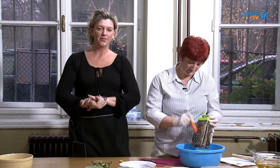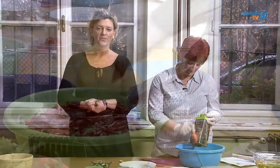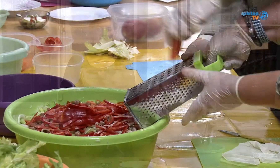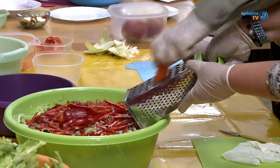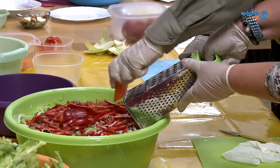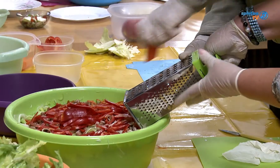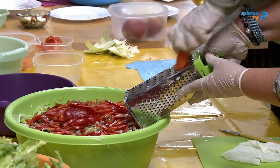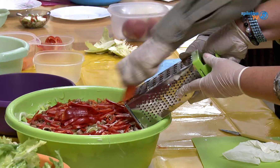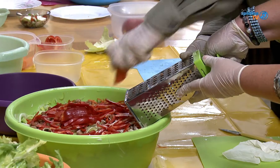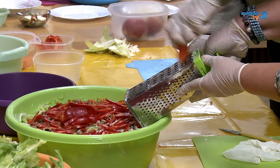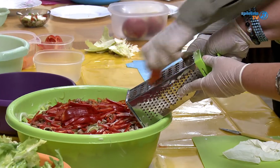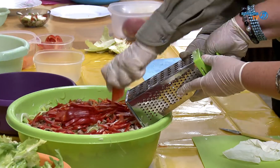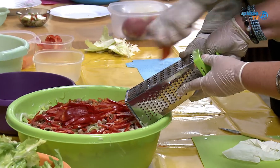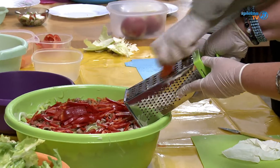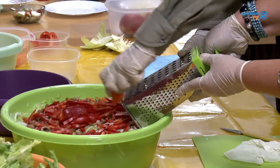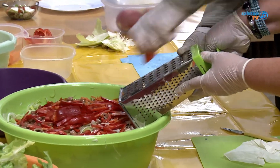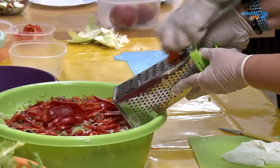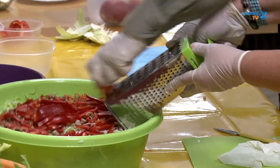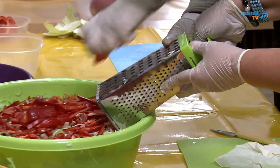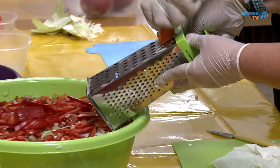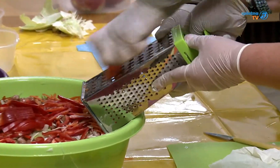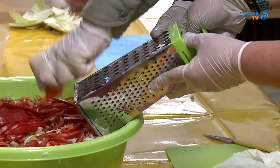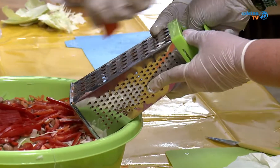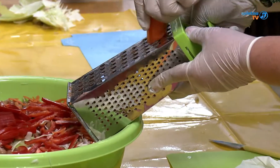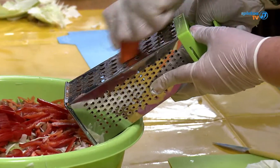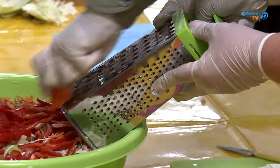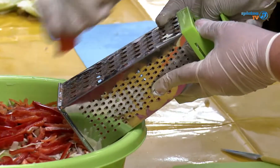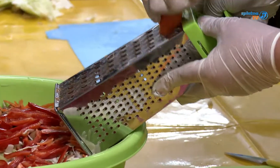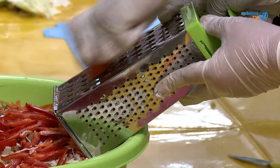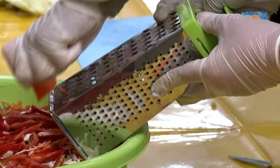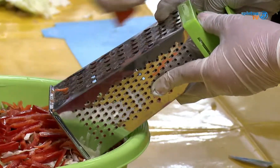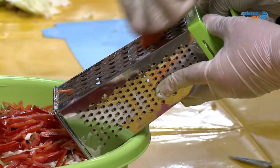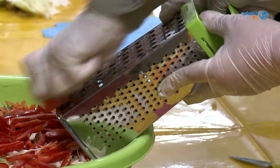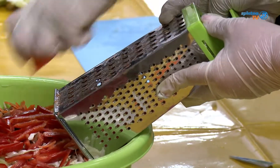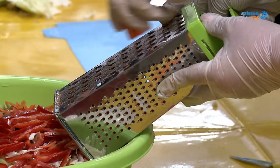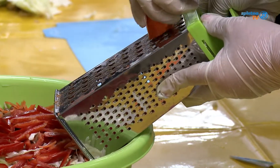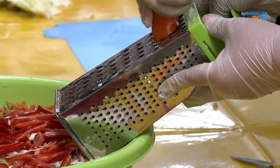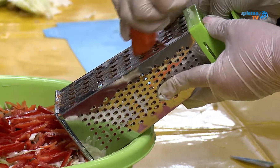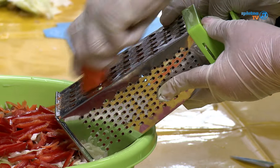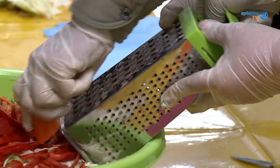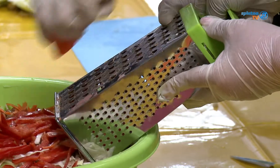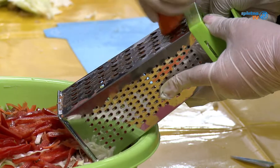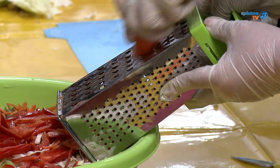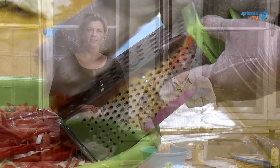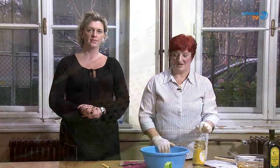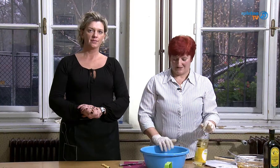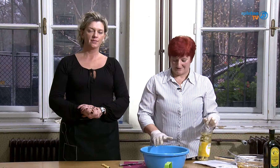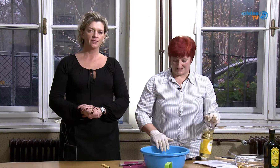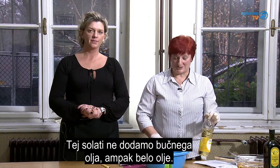Papriko še ne vem, če je, da bi malo dala v to, ko bojo snimali. Je točno. Tej solati